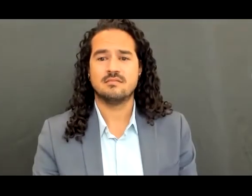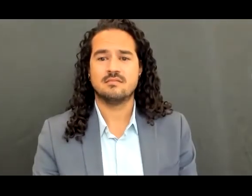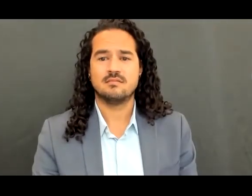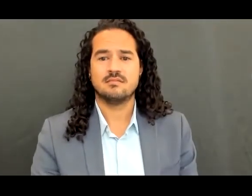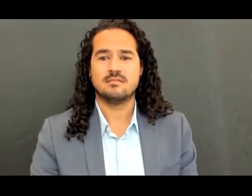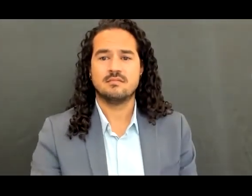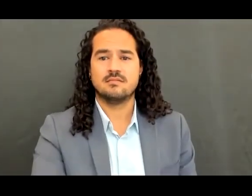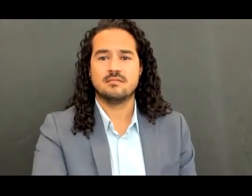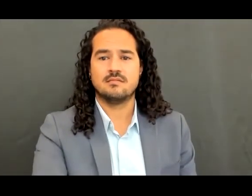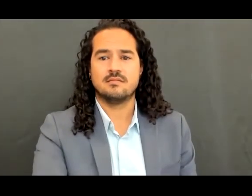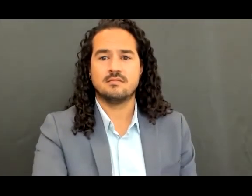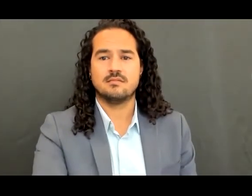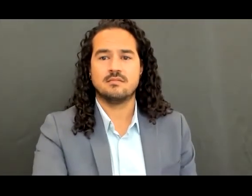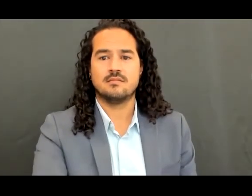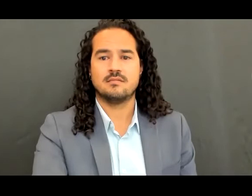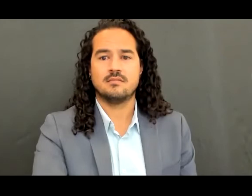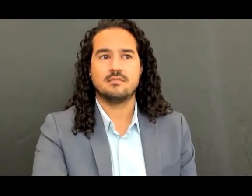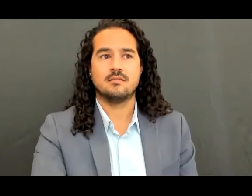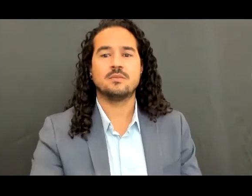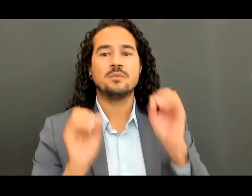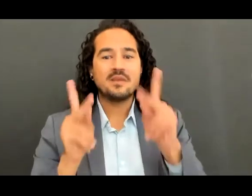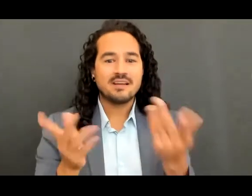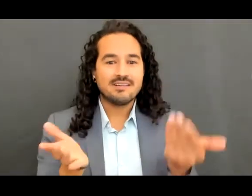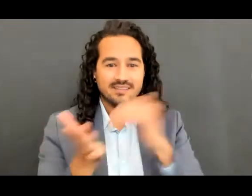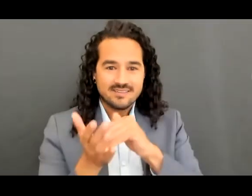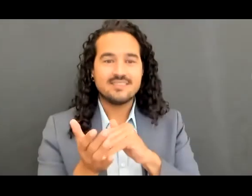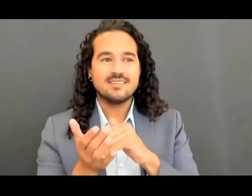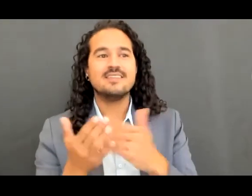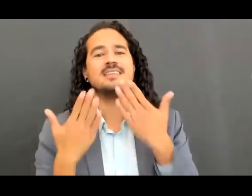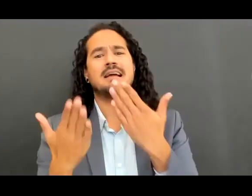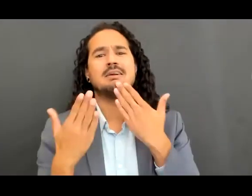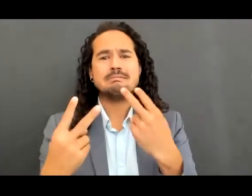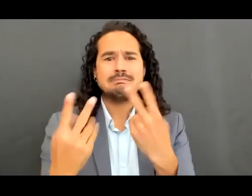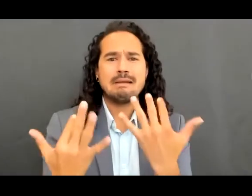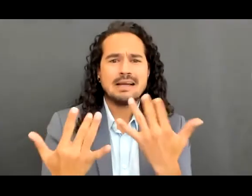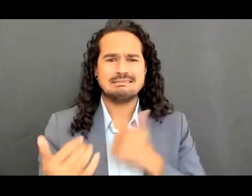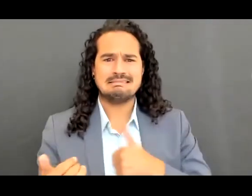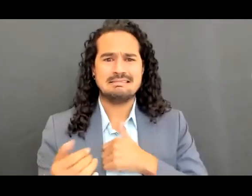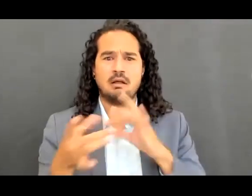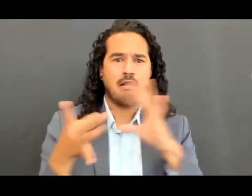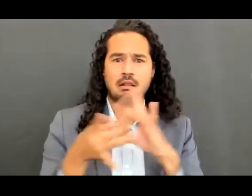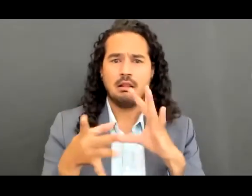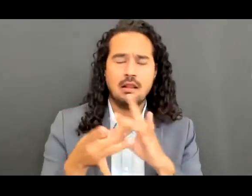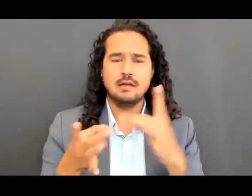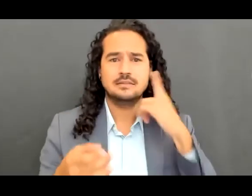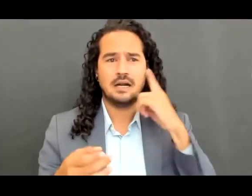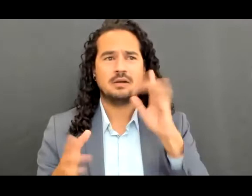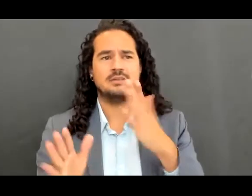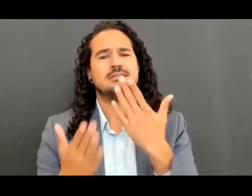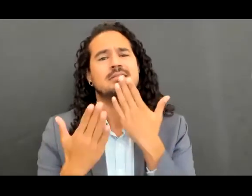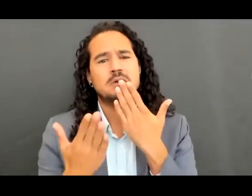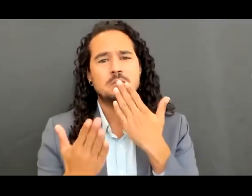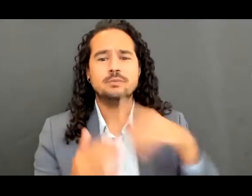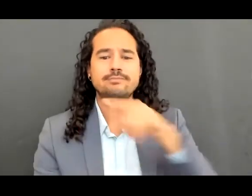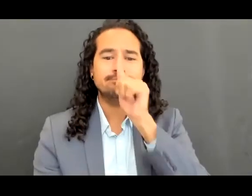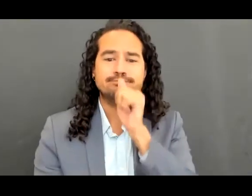go? Estamos bien. Bueno, muchas gracias. Una disculpa. Por eso, les agradecemos